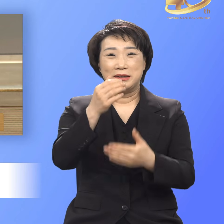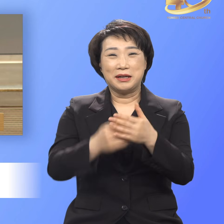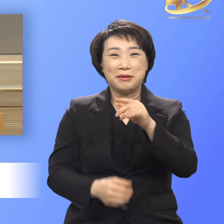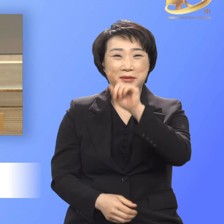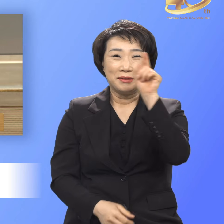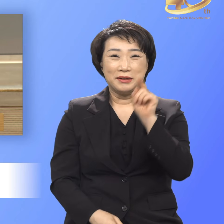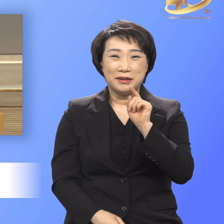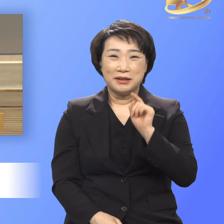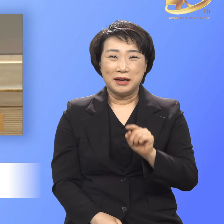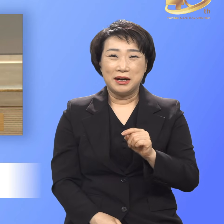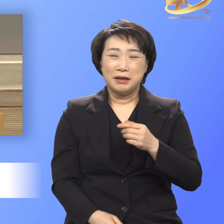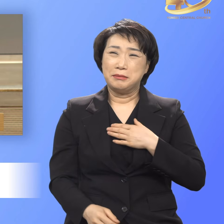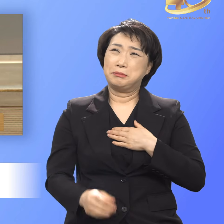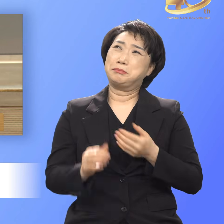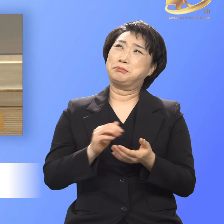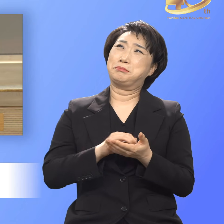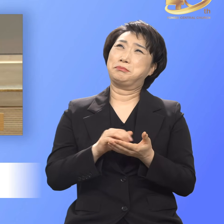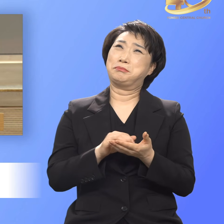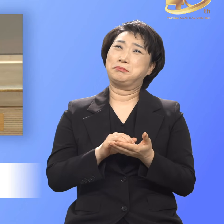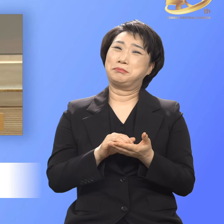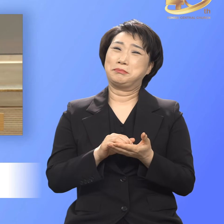남았을까 좀 계수해봐요.